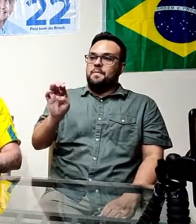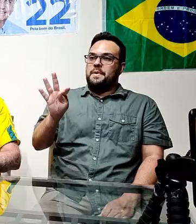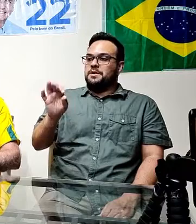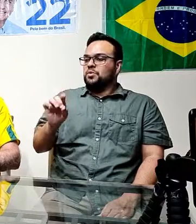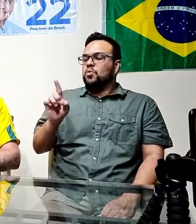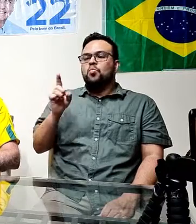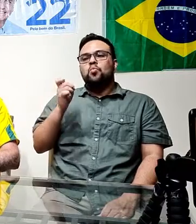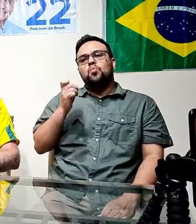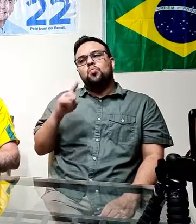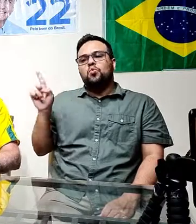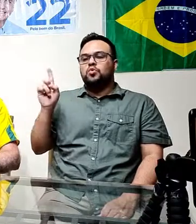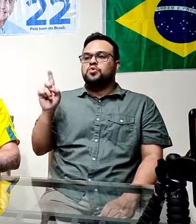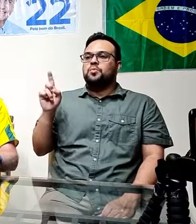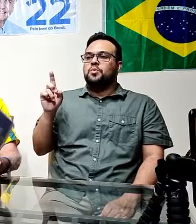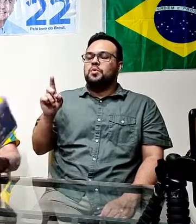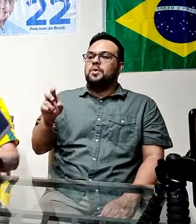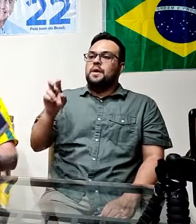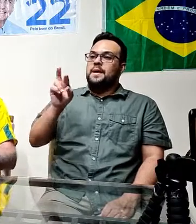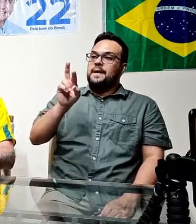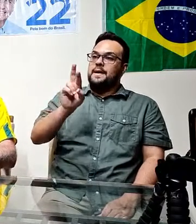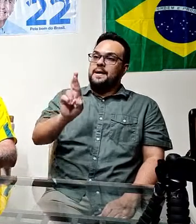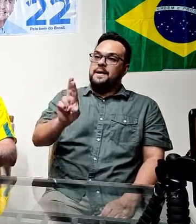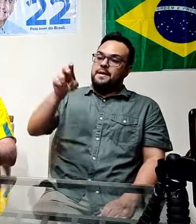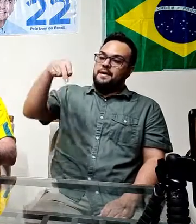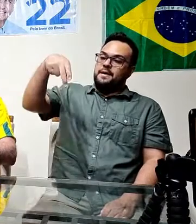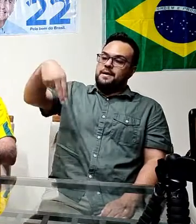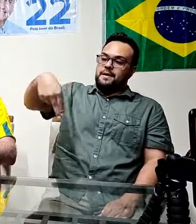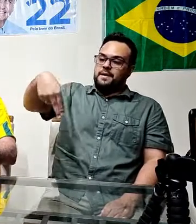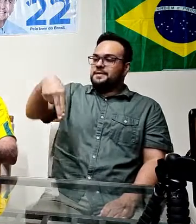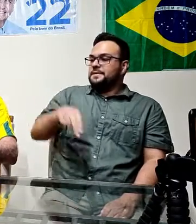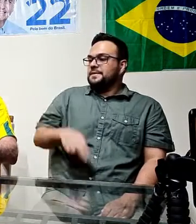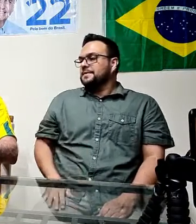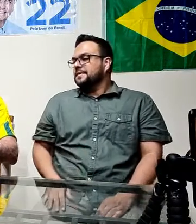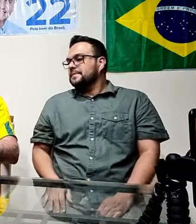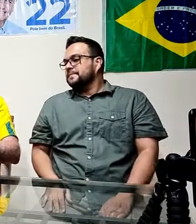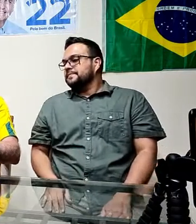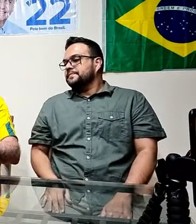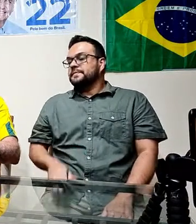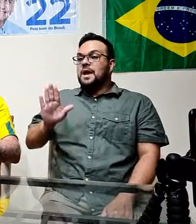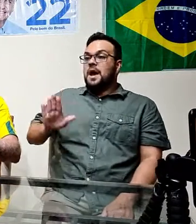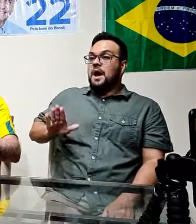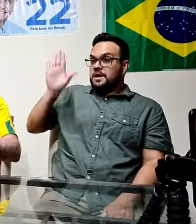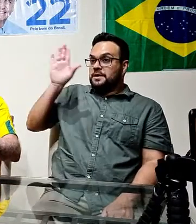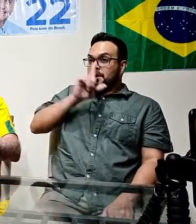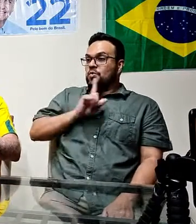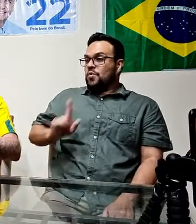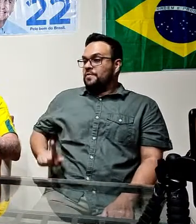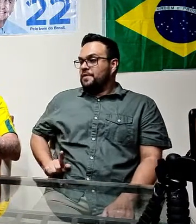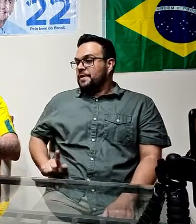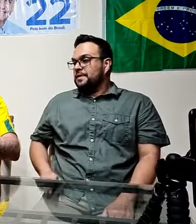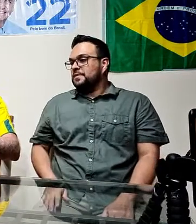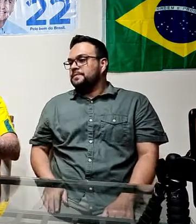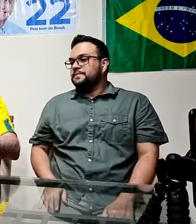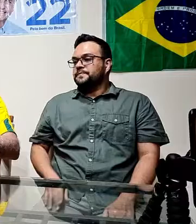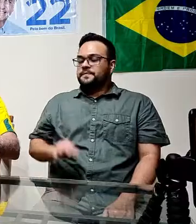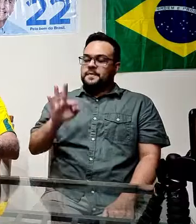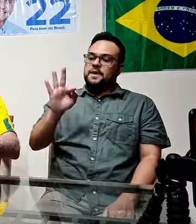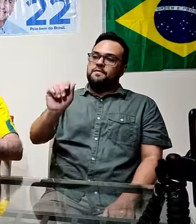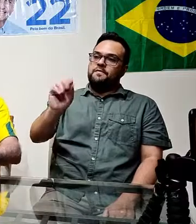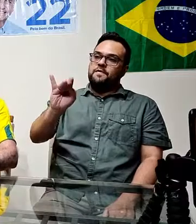Encerrando, Rio Grande do Norte. Temos aqui candidato ao governo do estado,